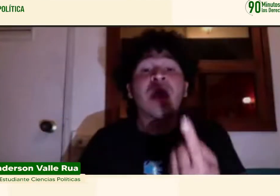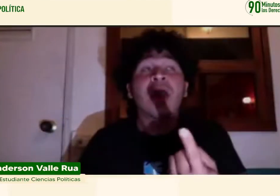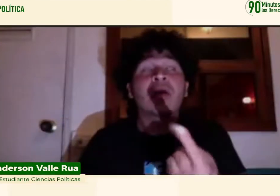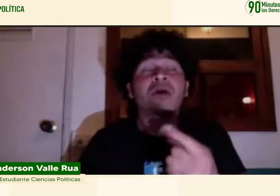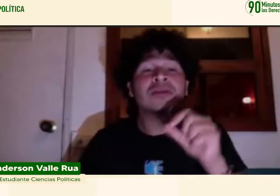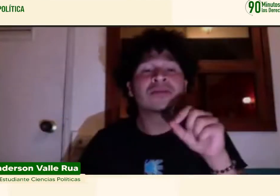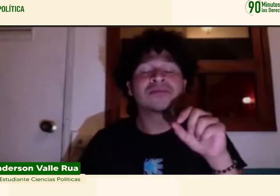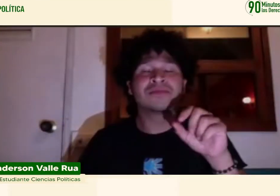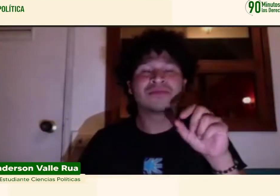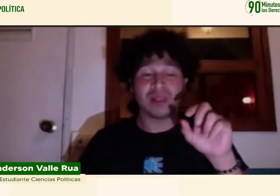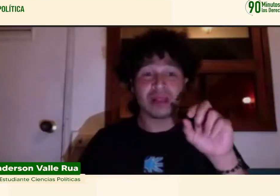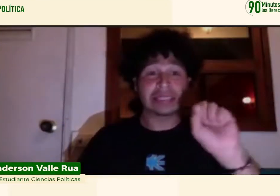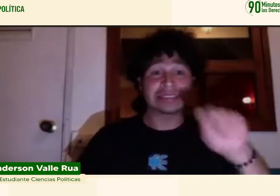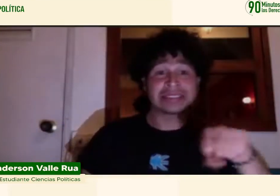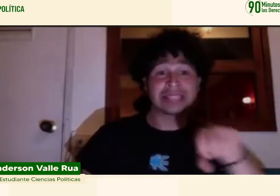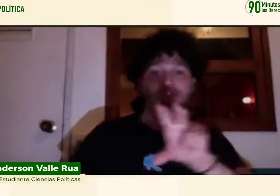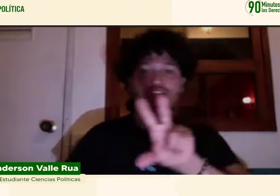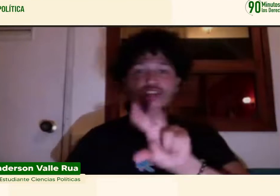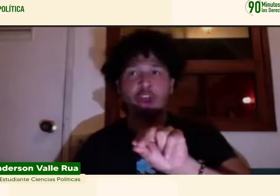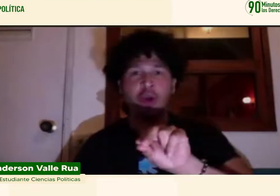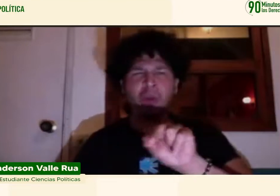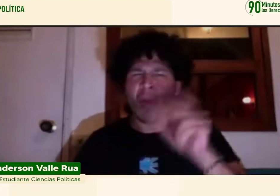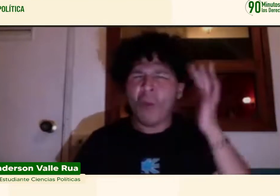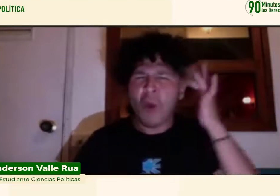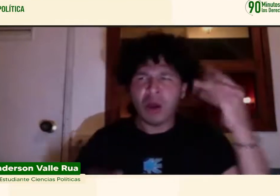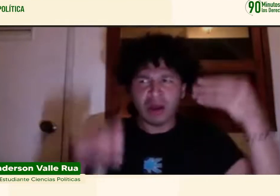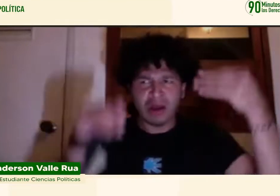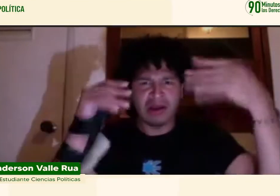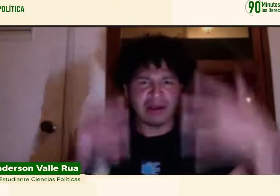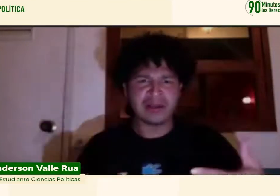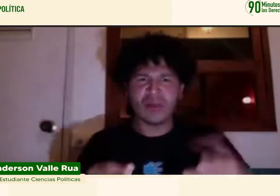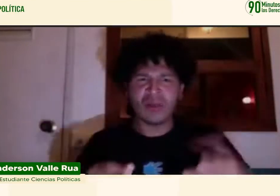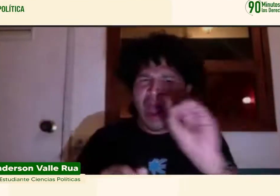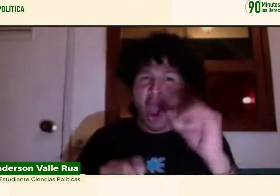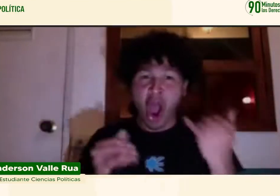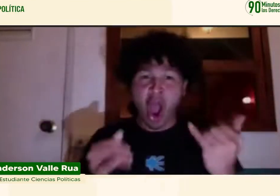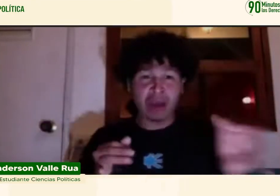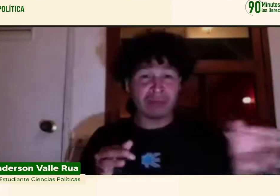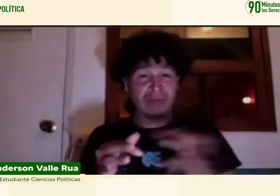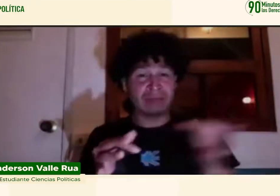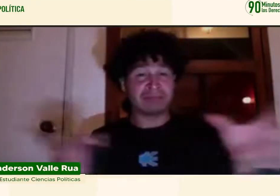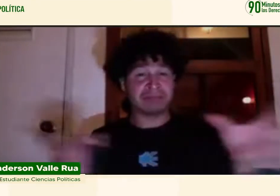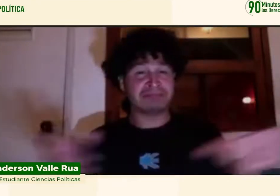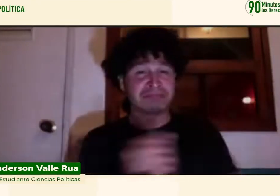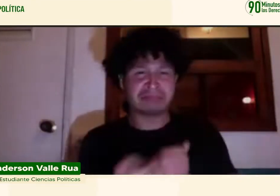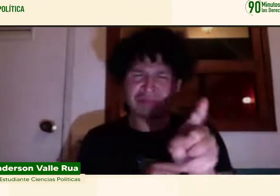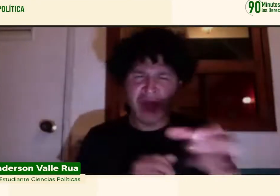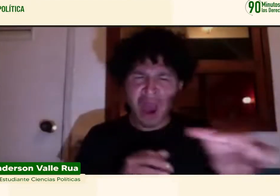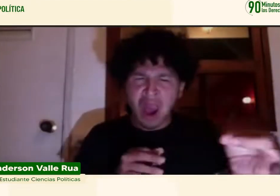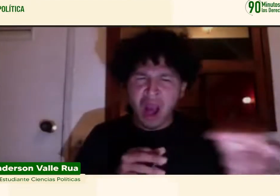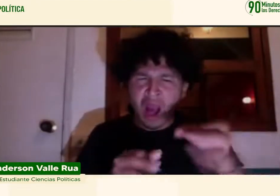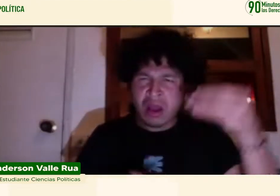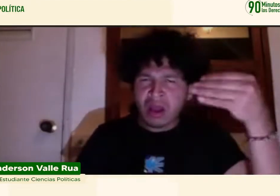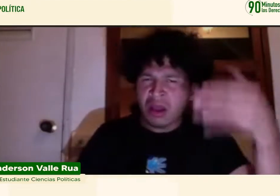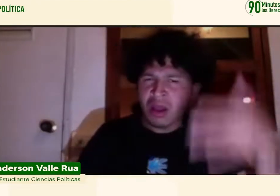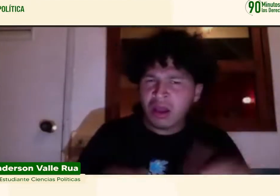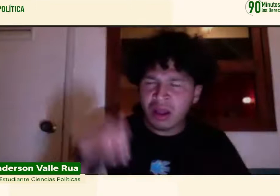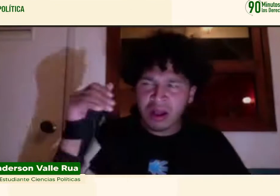nos toma es de él y como posturas como personas sordos que frente a ese contexto la pregunta cada vez sí o no